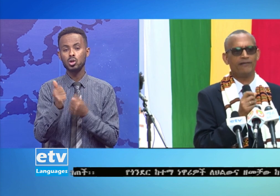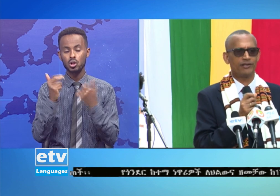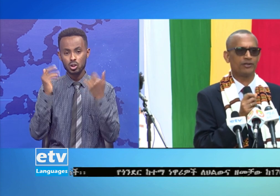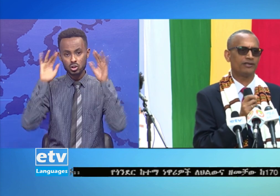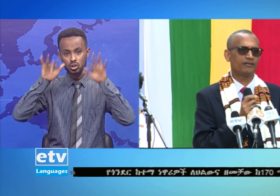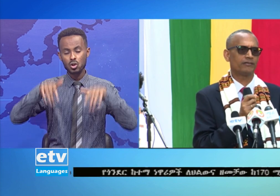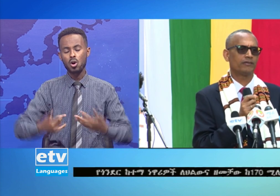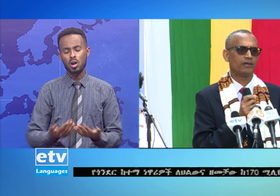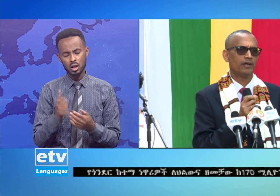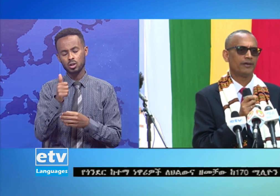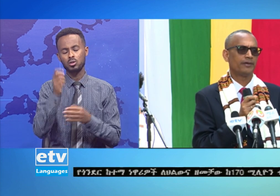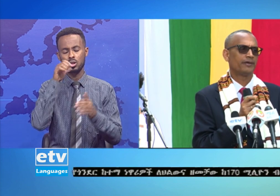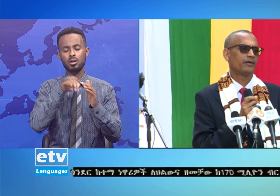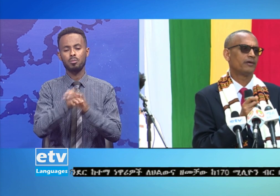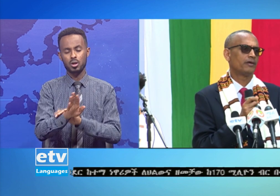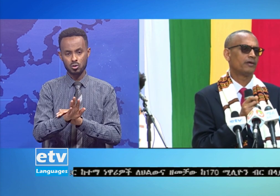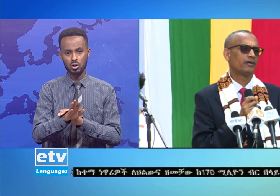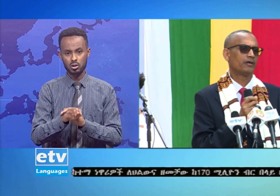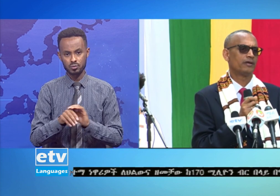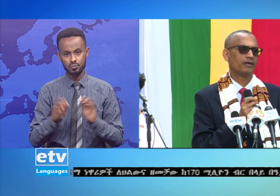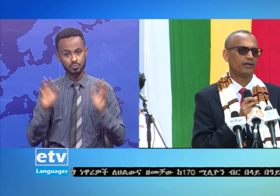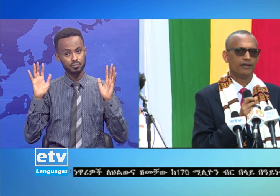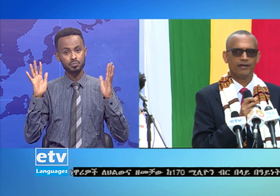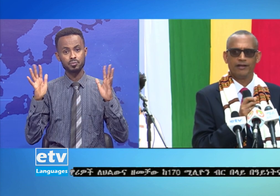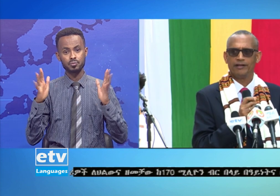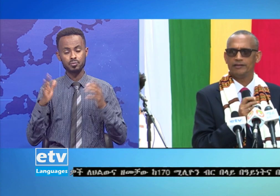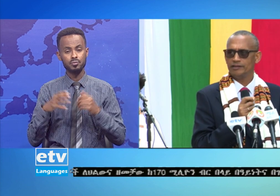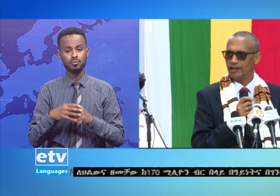ሲኦል እናገባቸዋለን።